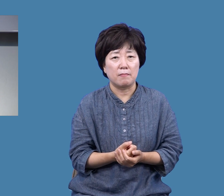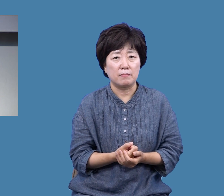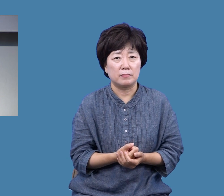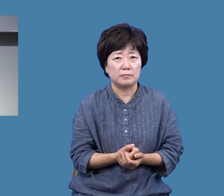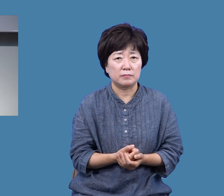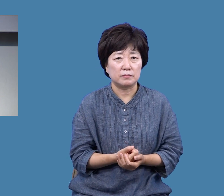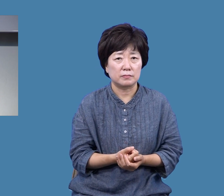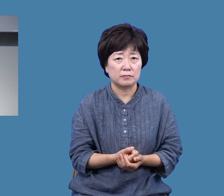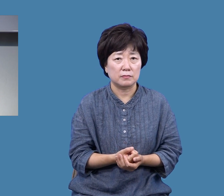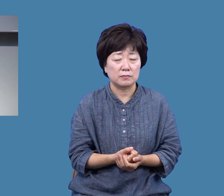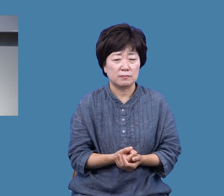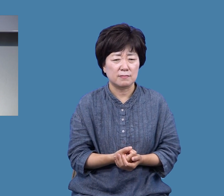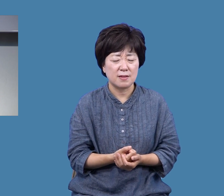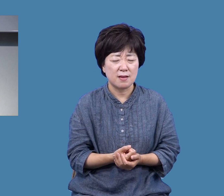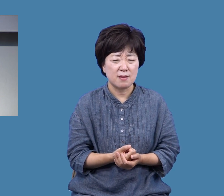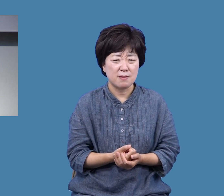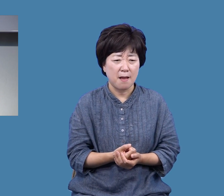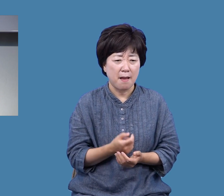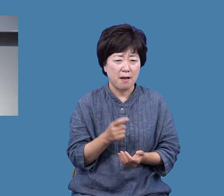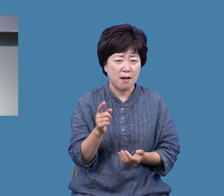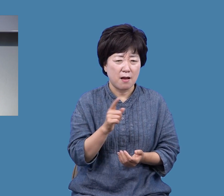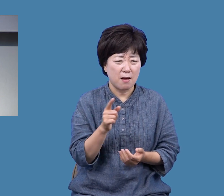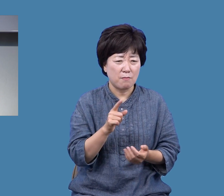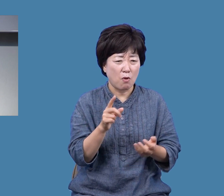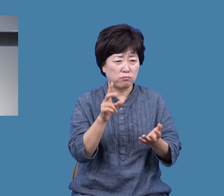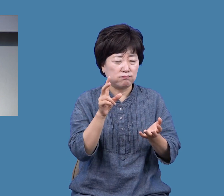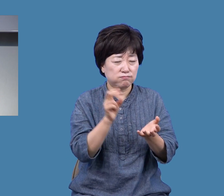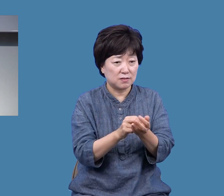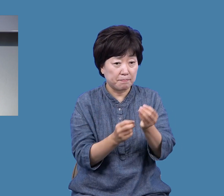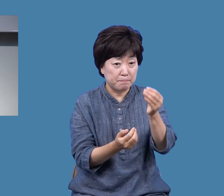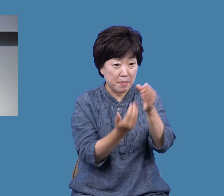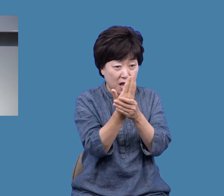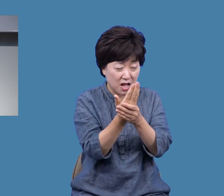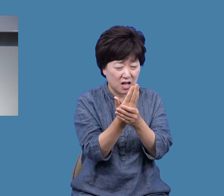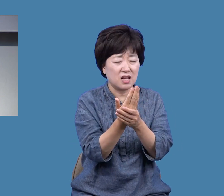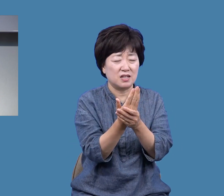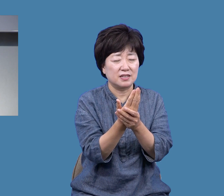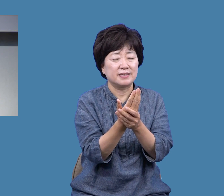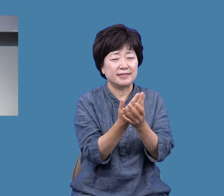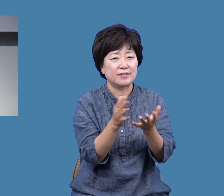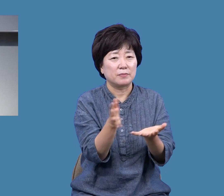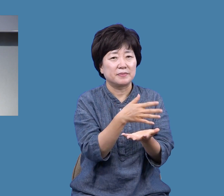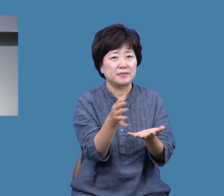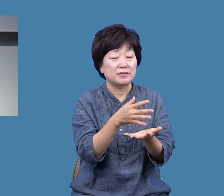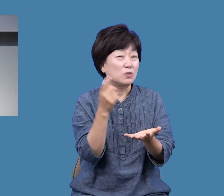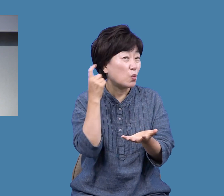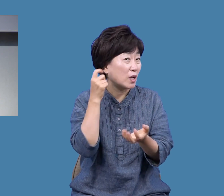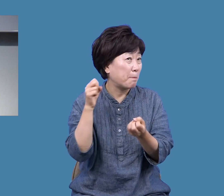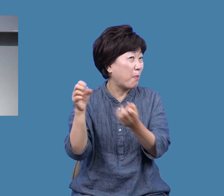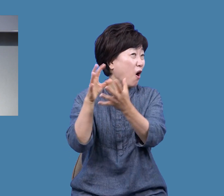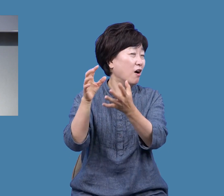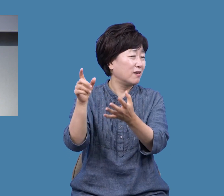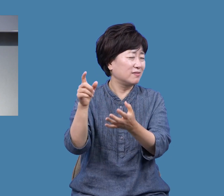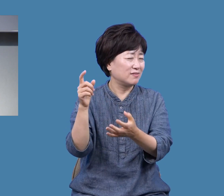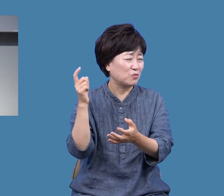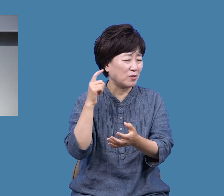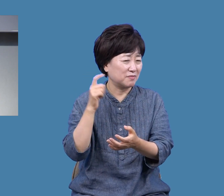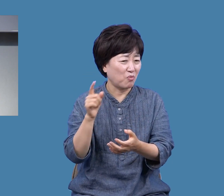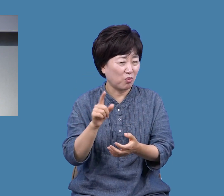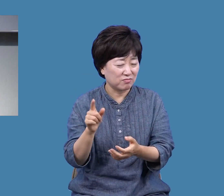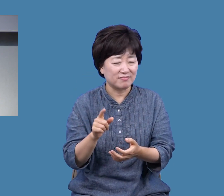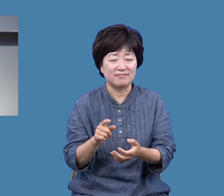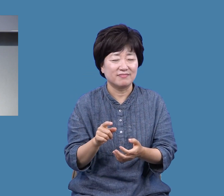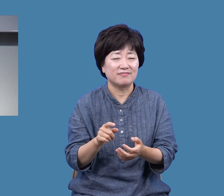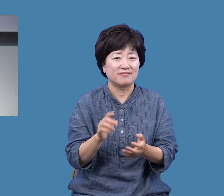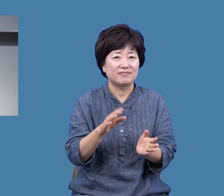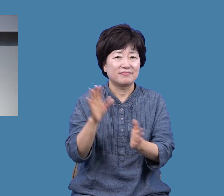그래요. 방탕함으로 흘러가는데 연기가 나지 않는 거 보니까 괜찮습니다. 소리만 난